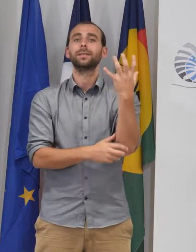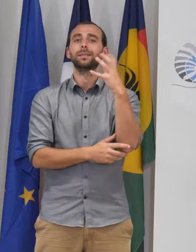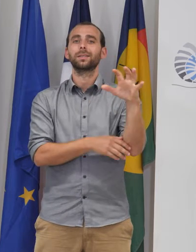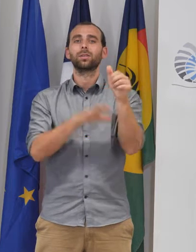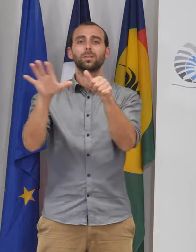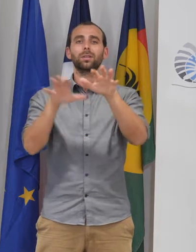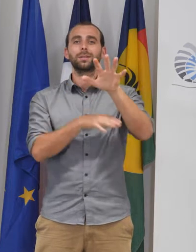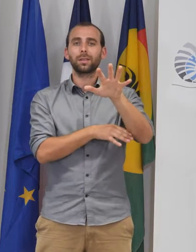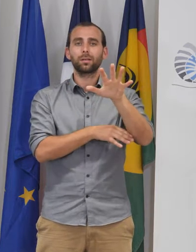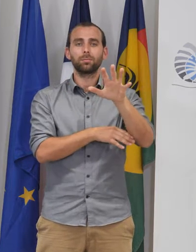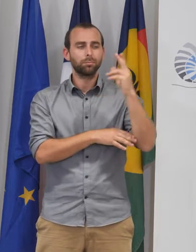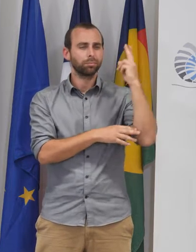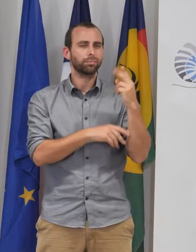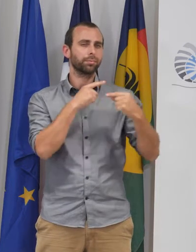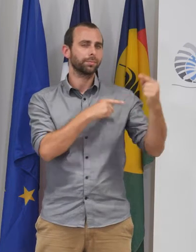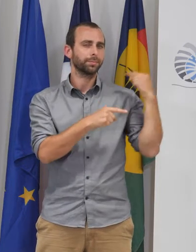6 septembre.